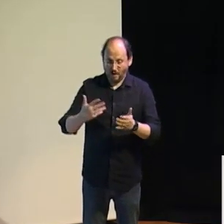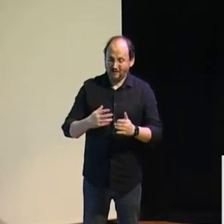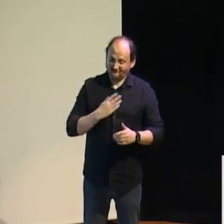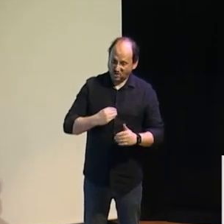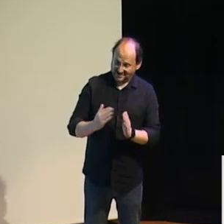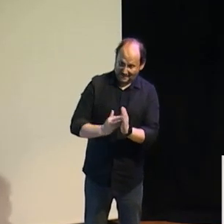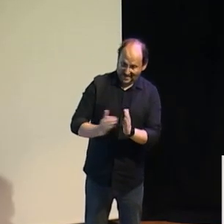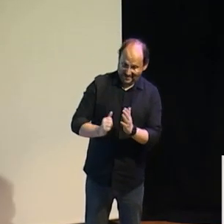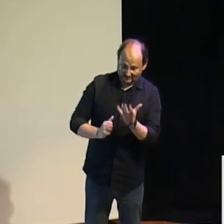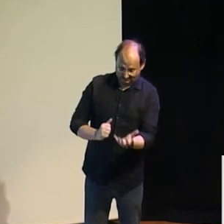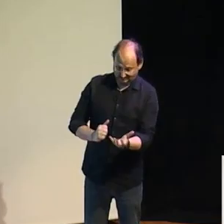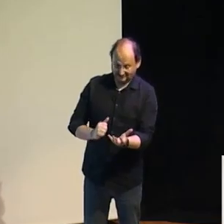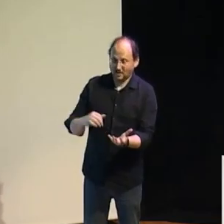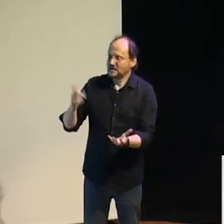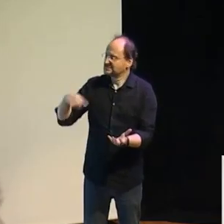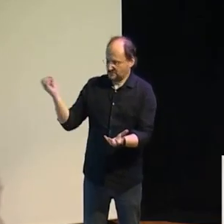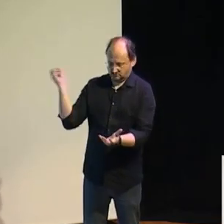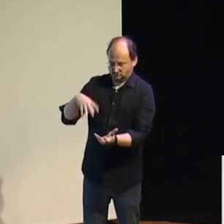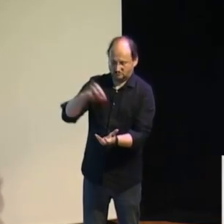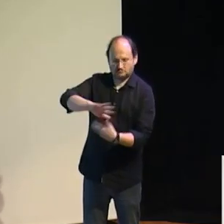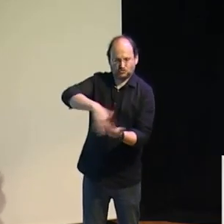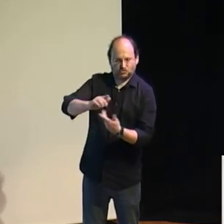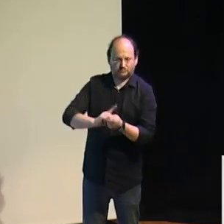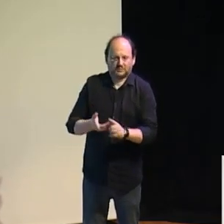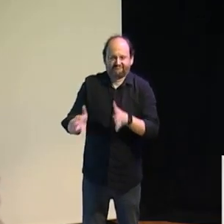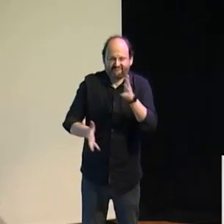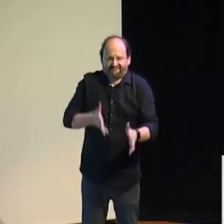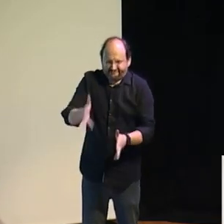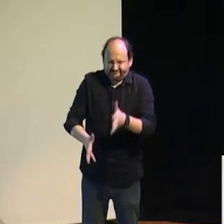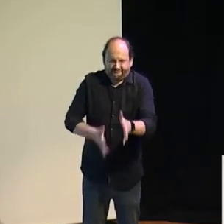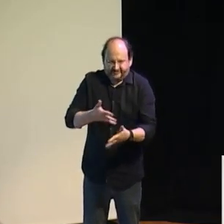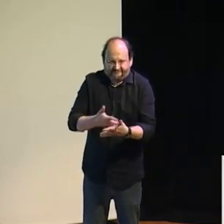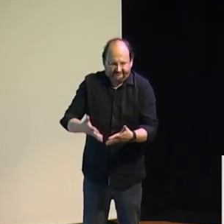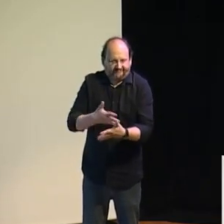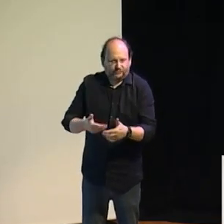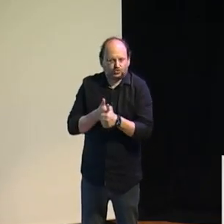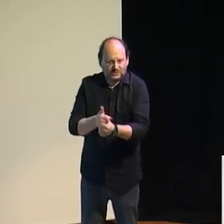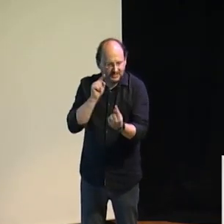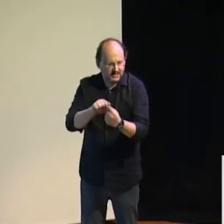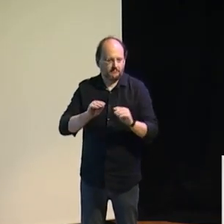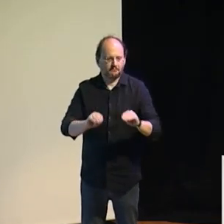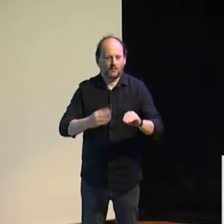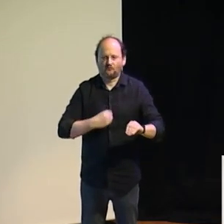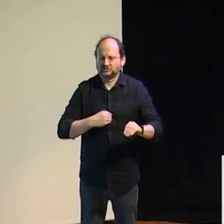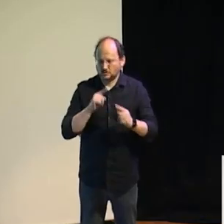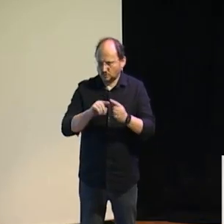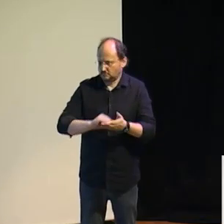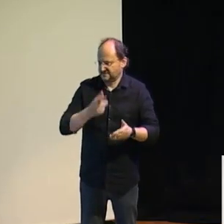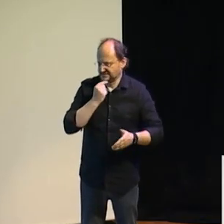français signé. Donc on gardait la grammaire du français et on rajoutait des signes pour faire un petit peu quelque chose de vraiment très calqué sur la